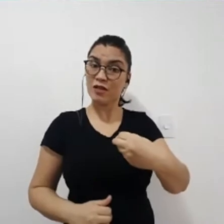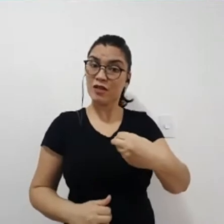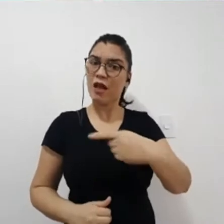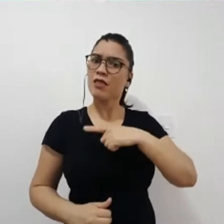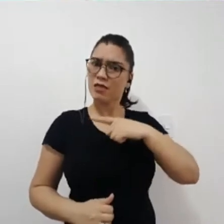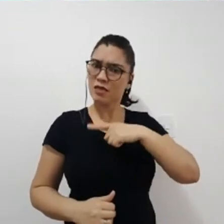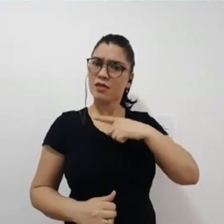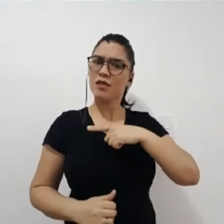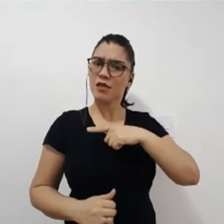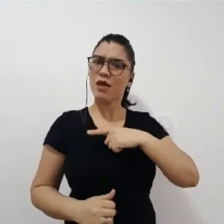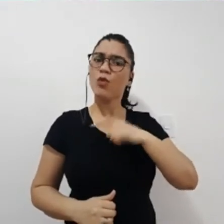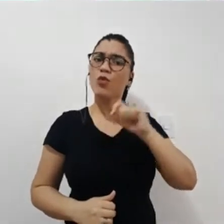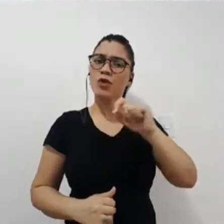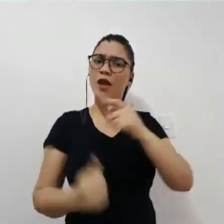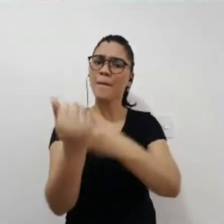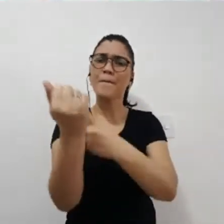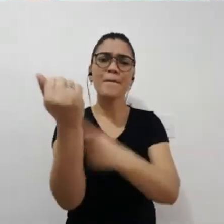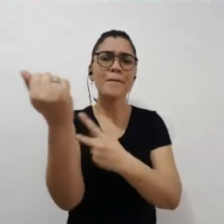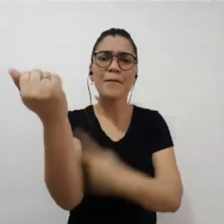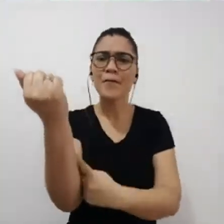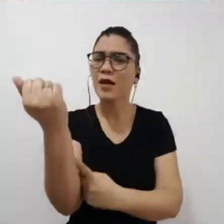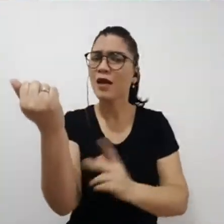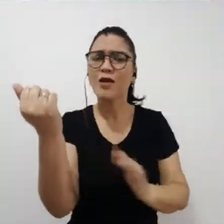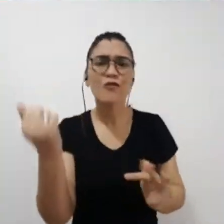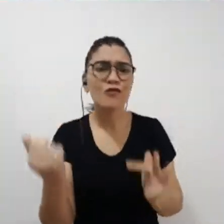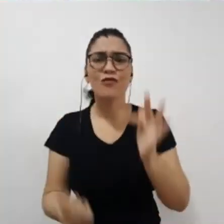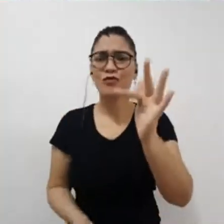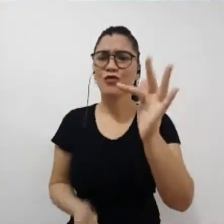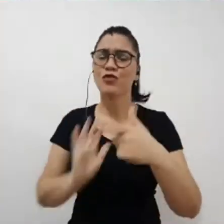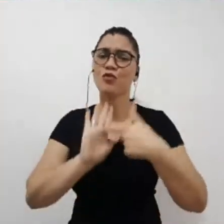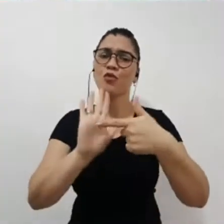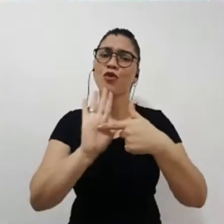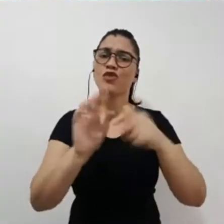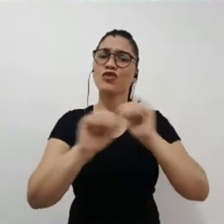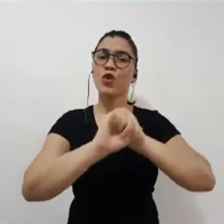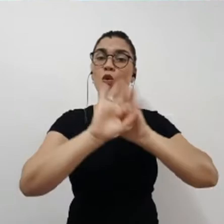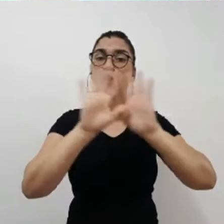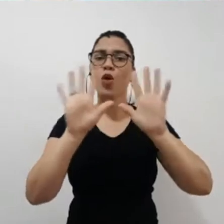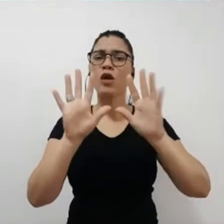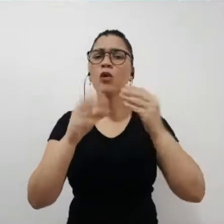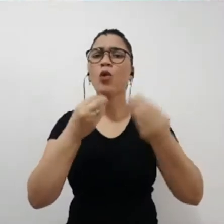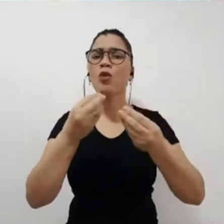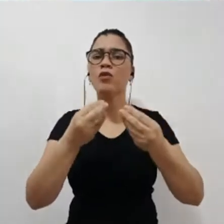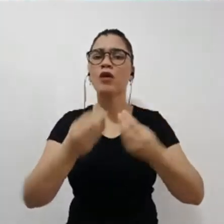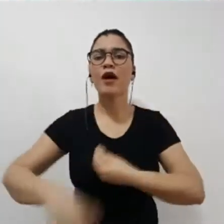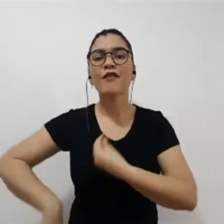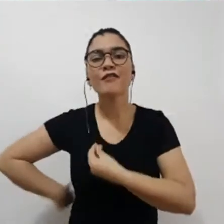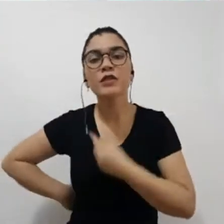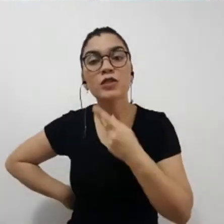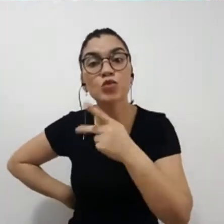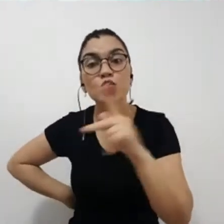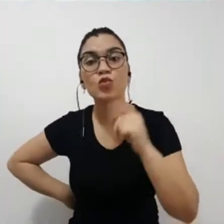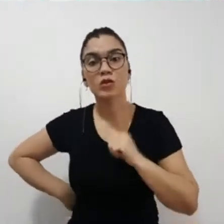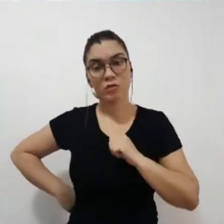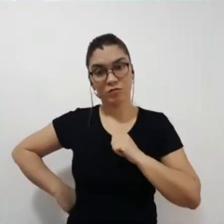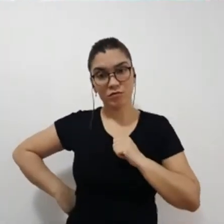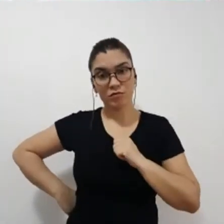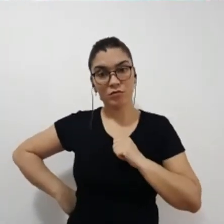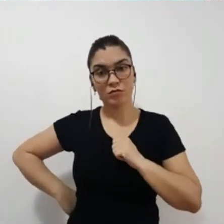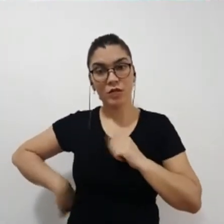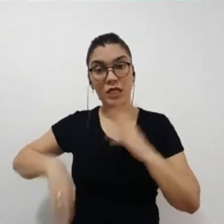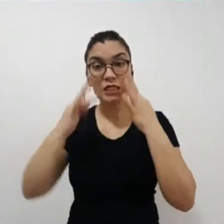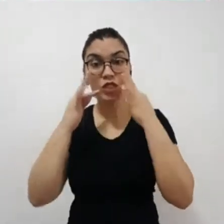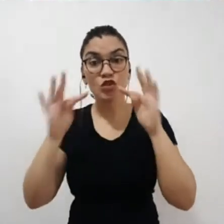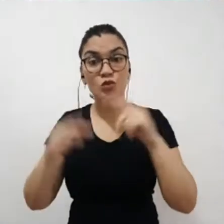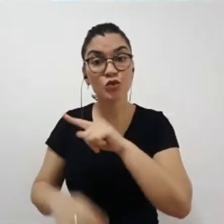O propósito de revelar a glória dele através da tua vida. Através da maneira como você reage diante das